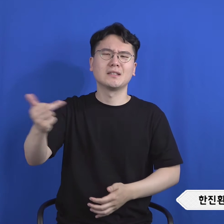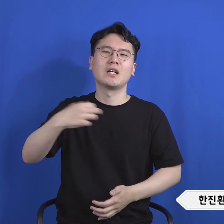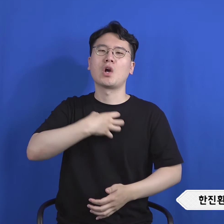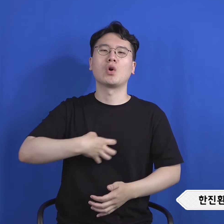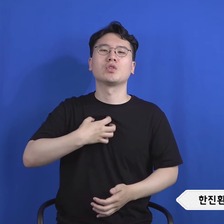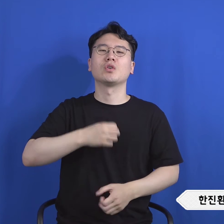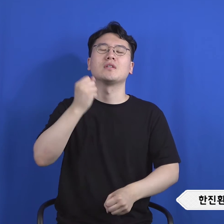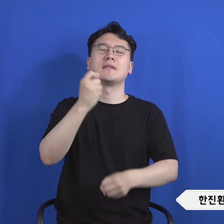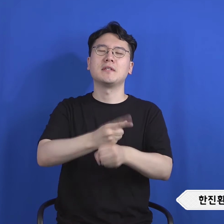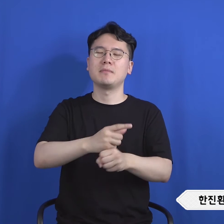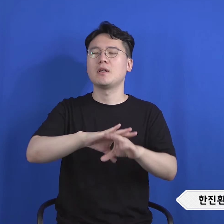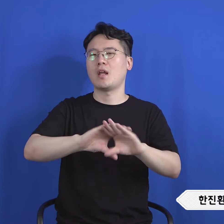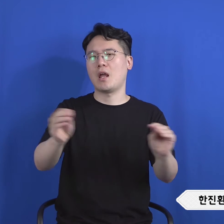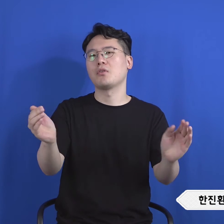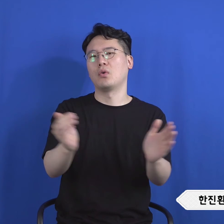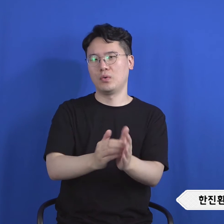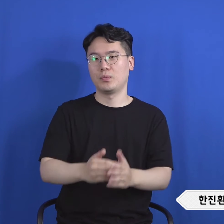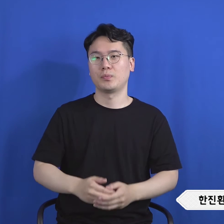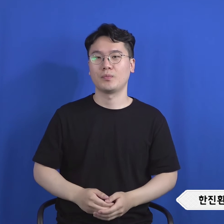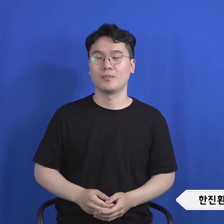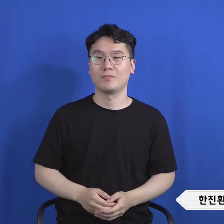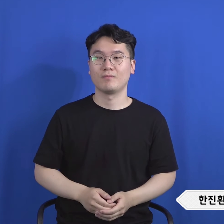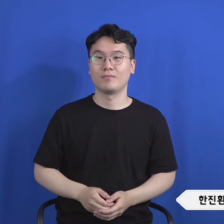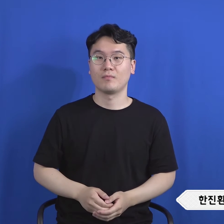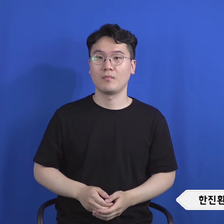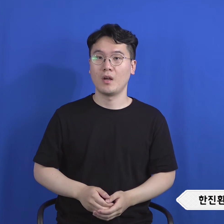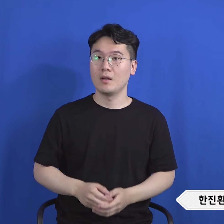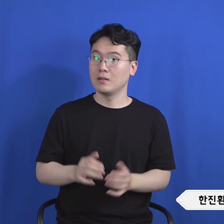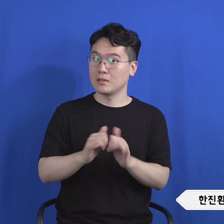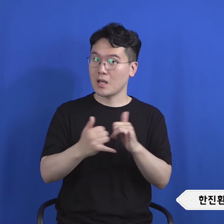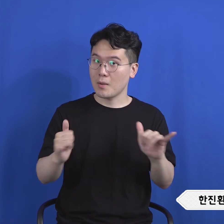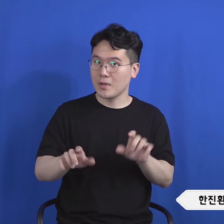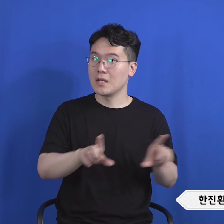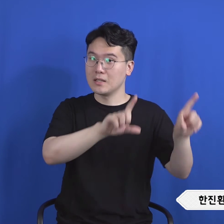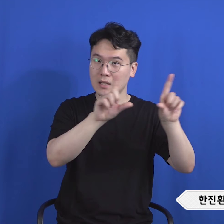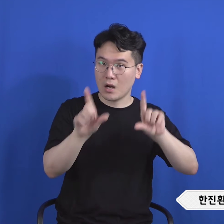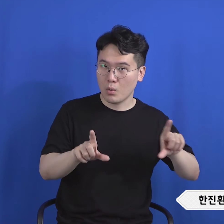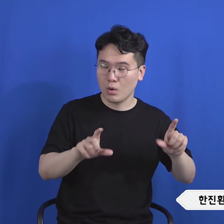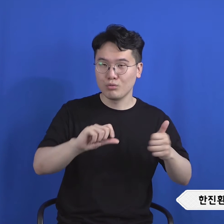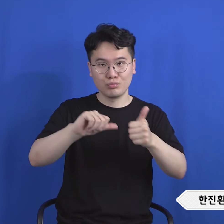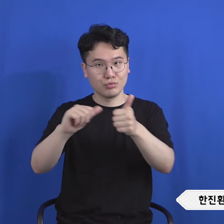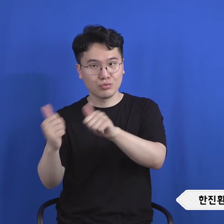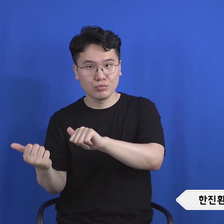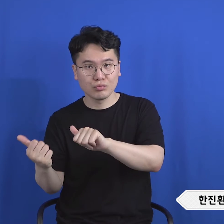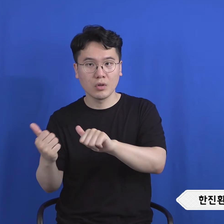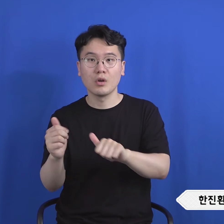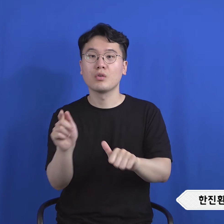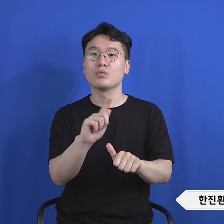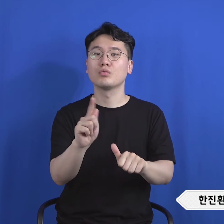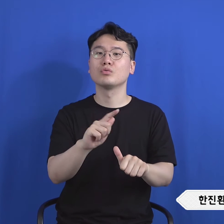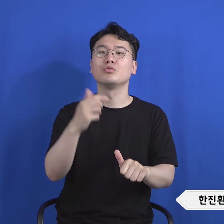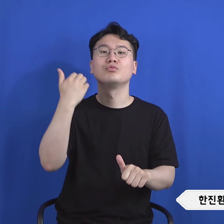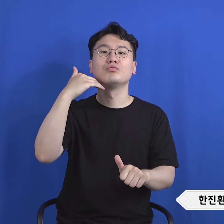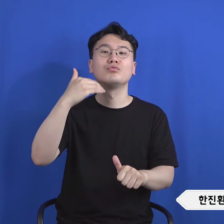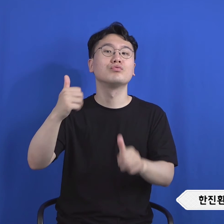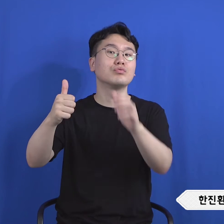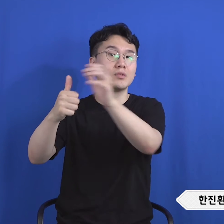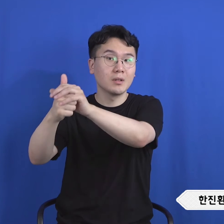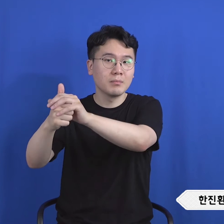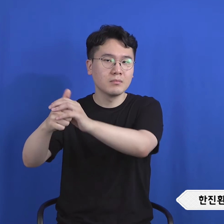생명이 하나님의 손 안에 있지 않습니까? 사람이 살고 죽는 거, 그거 하늘 아버지에게 달려있는 것